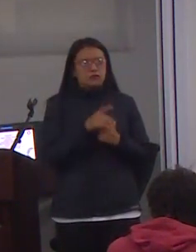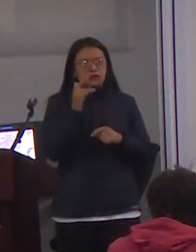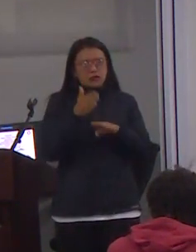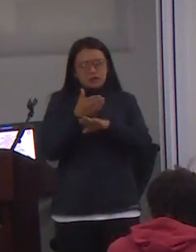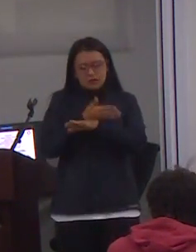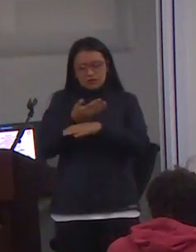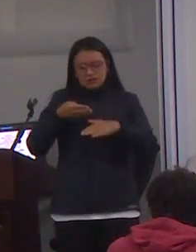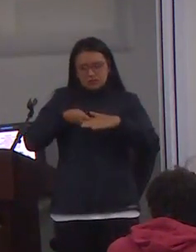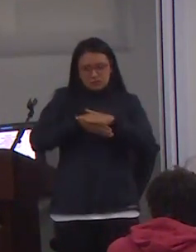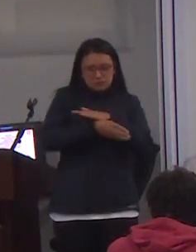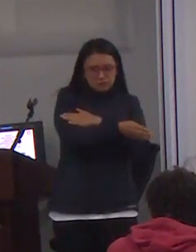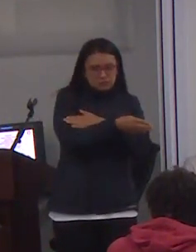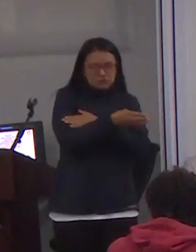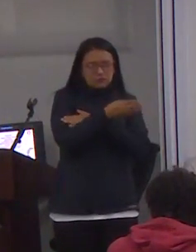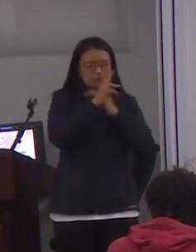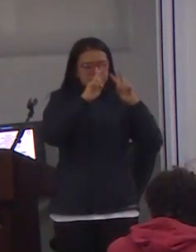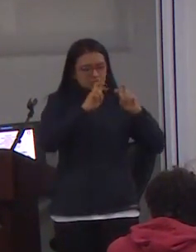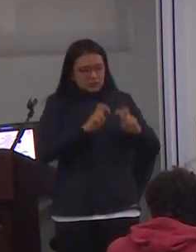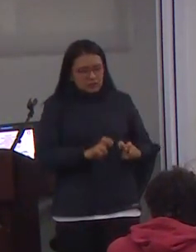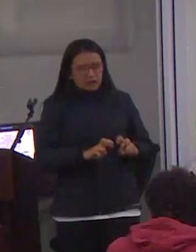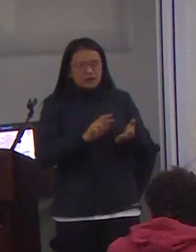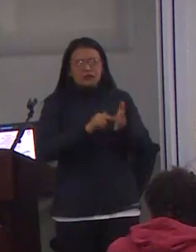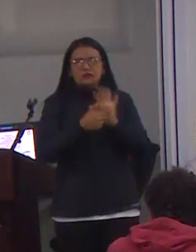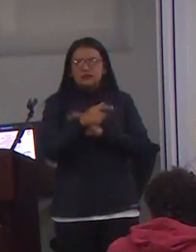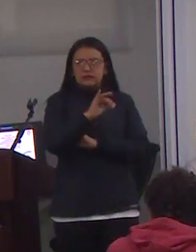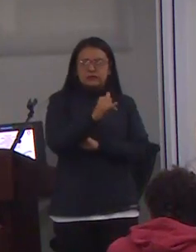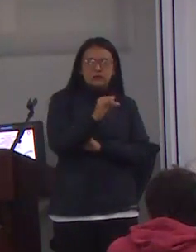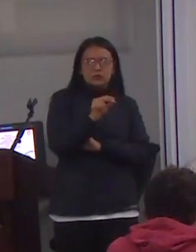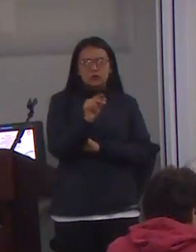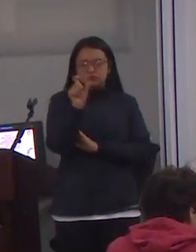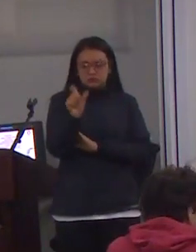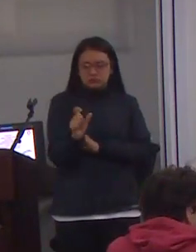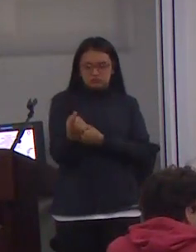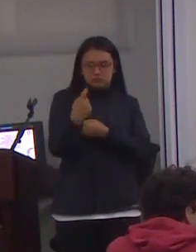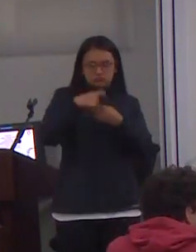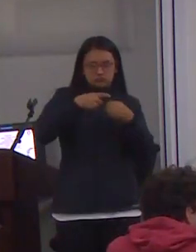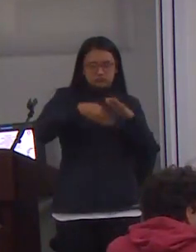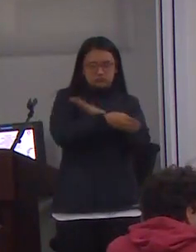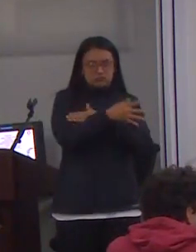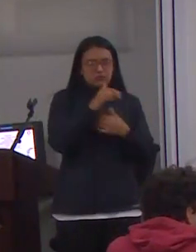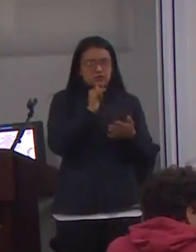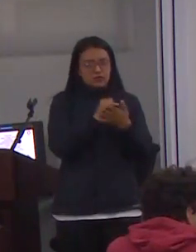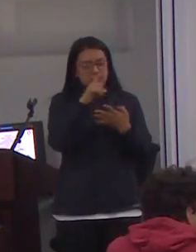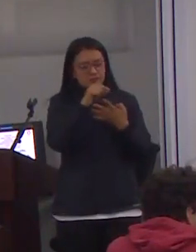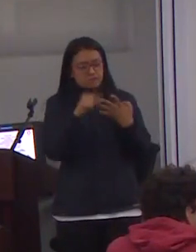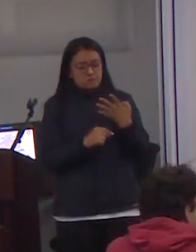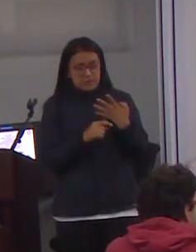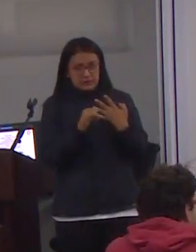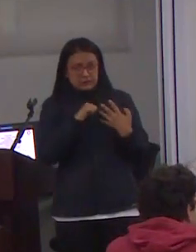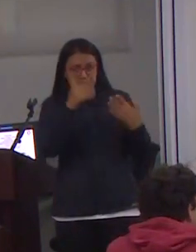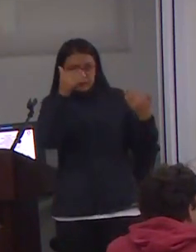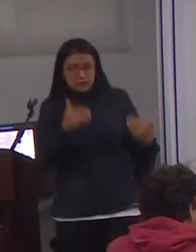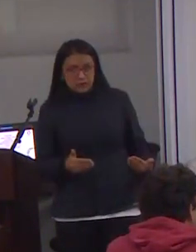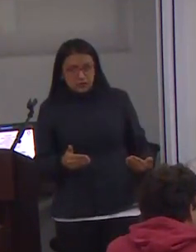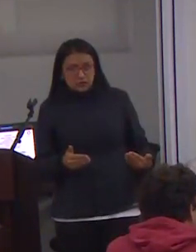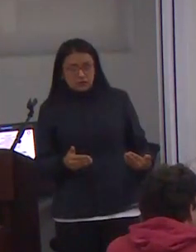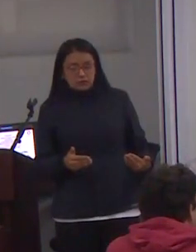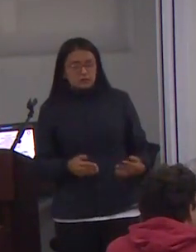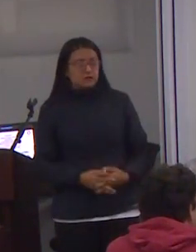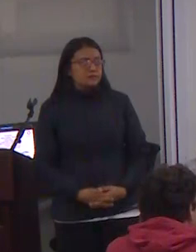ingreso indagar acerca de si el aspirante a la Universidad de la Salle tiene discapacidad